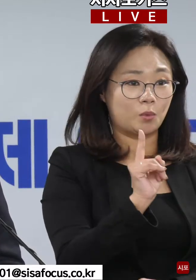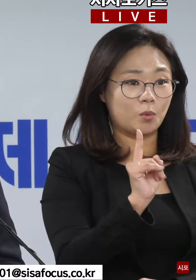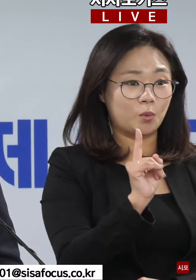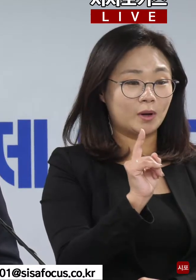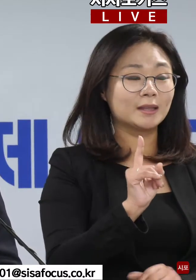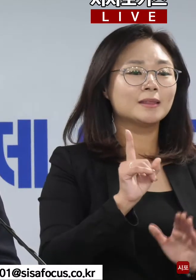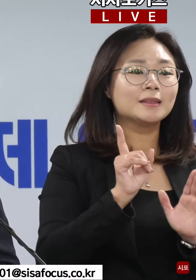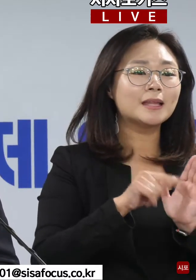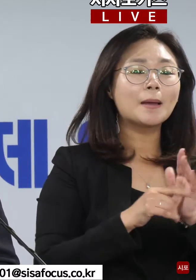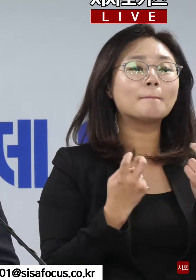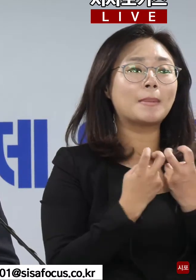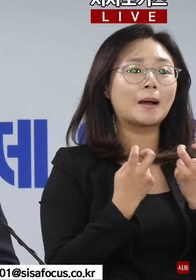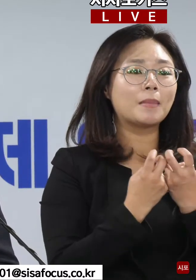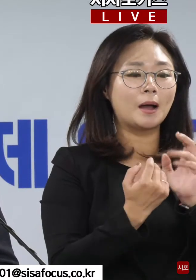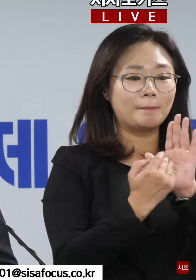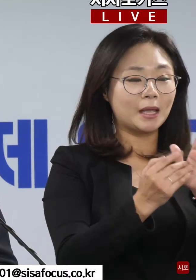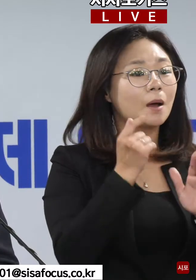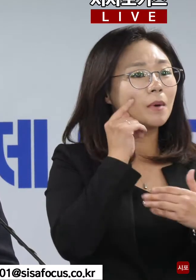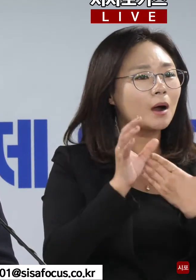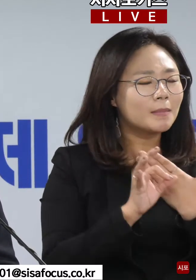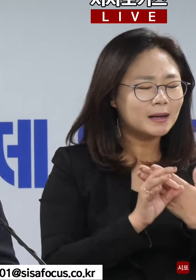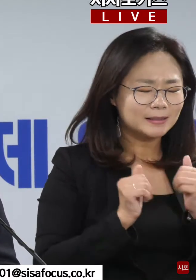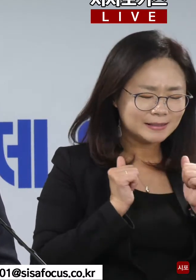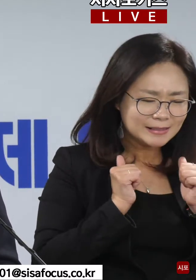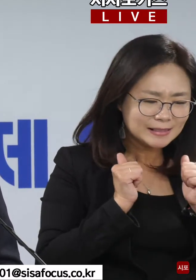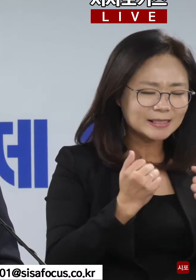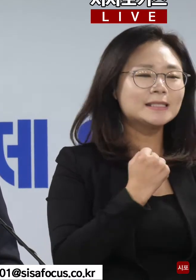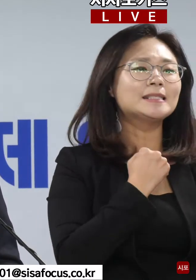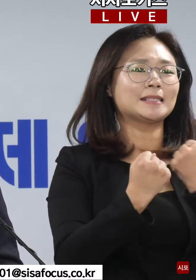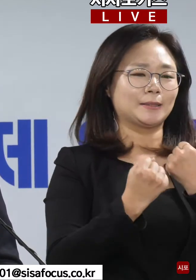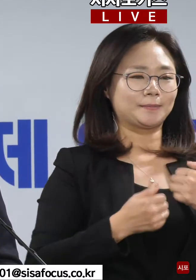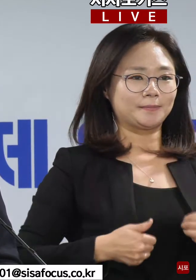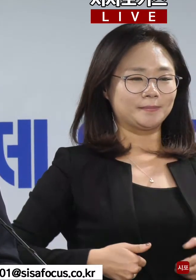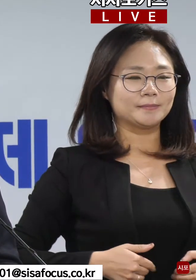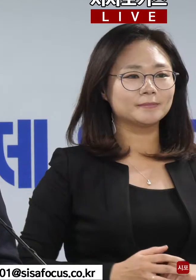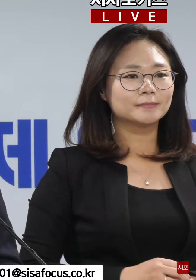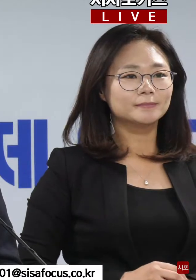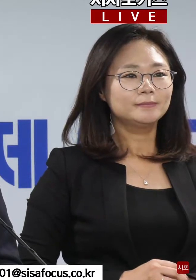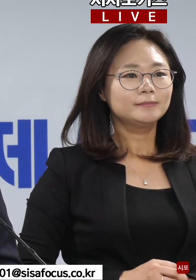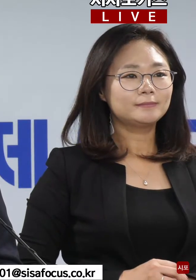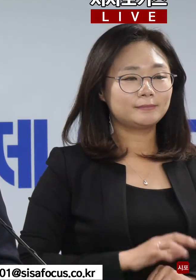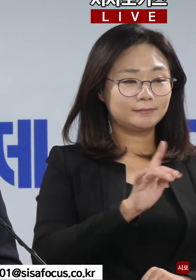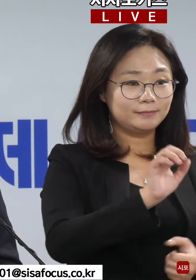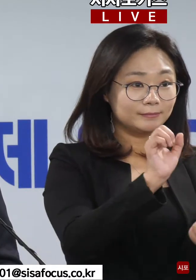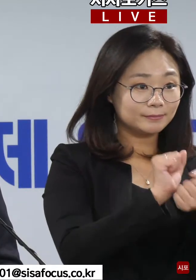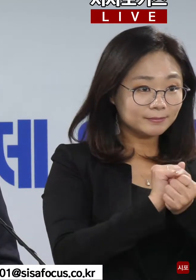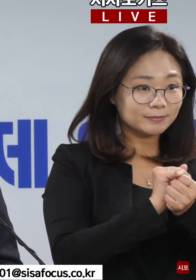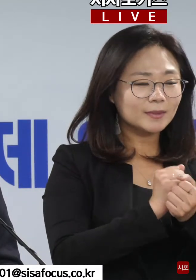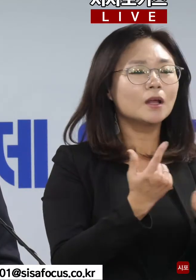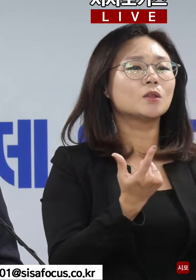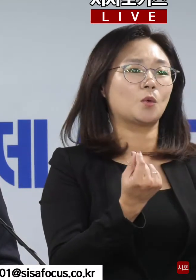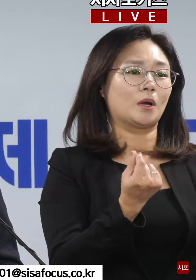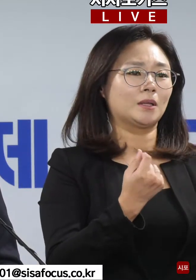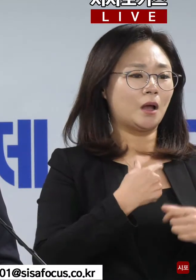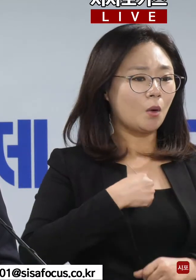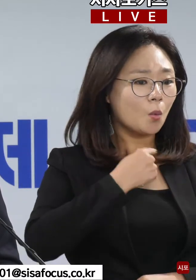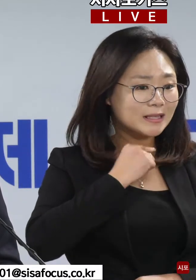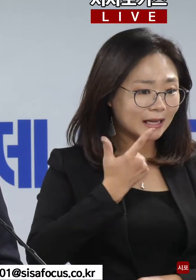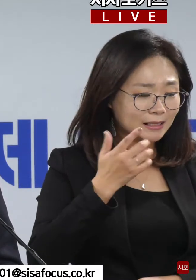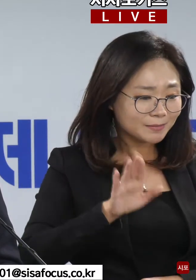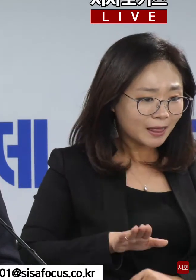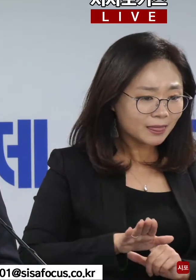그럴 때는 피할 수 없다면 최선을 다해서 이겨내야 되겠죠. 코로나19도 우리가 결코 원치